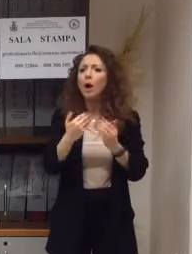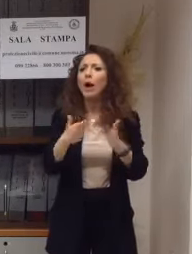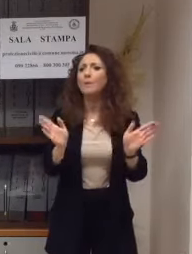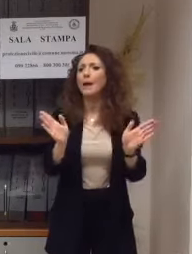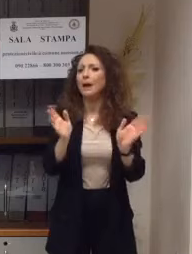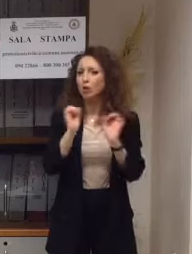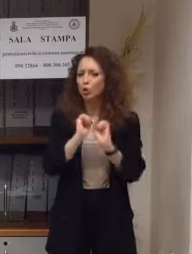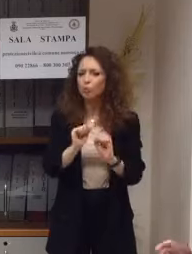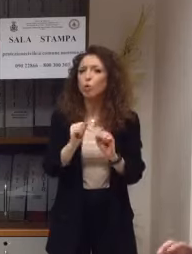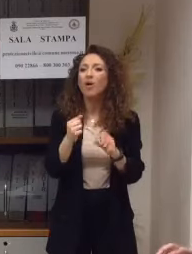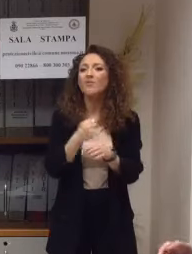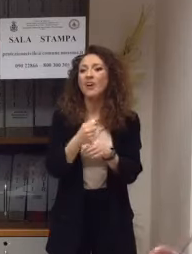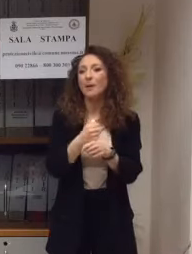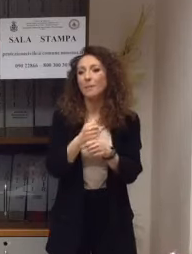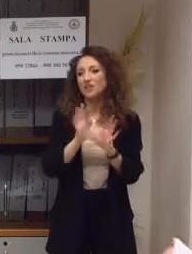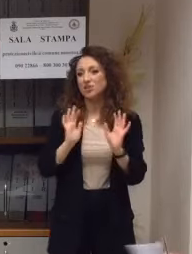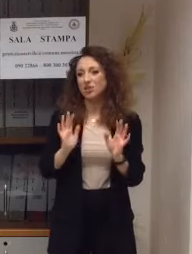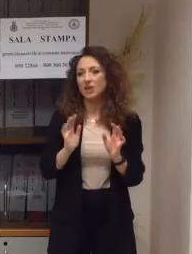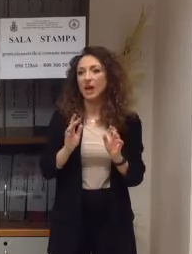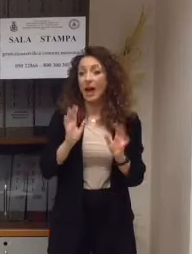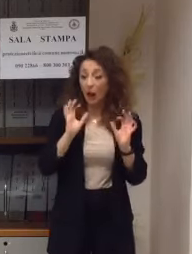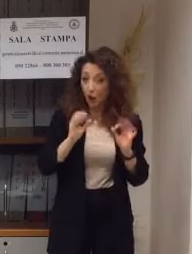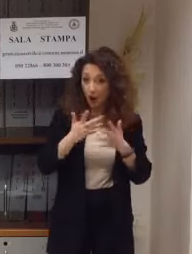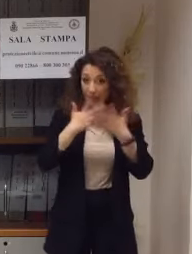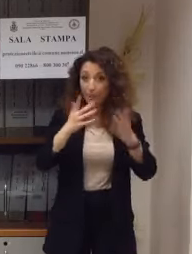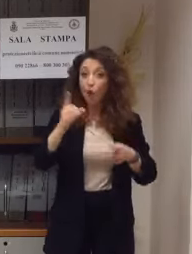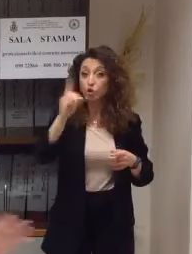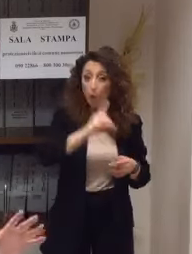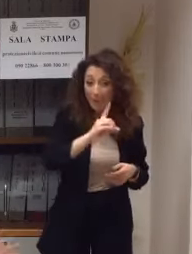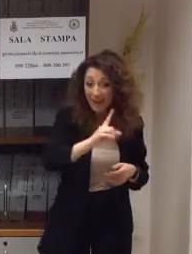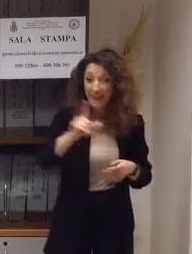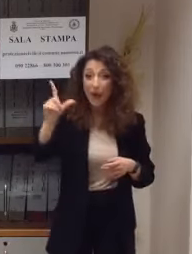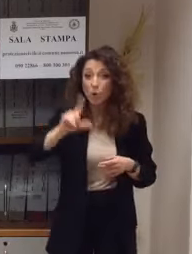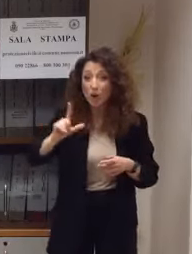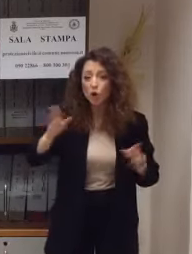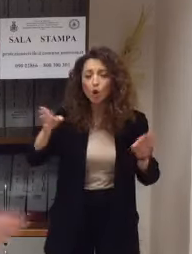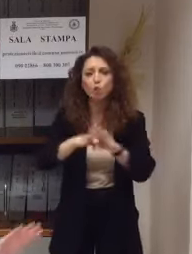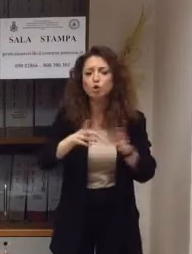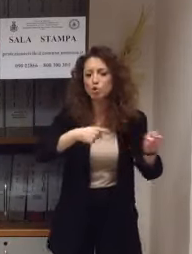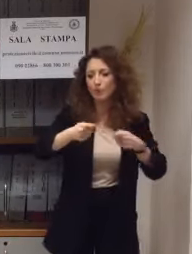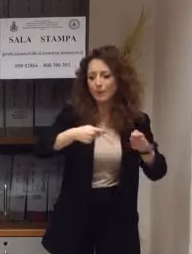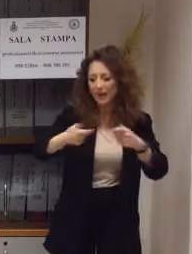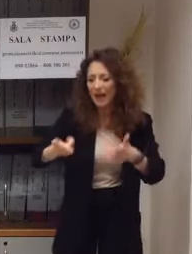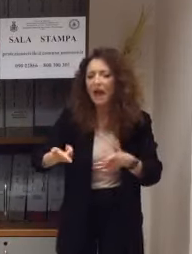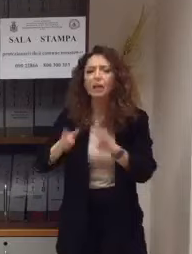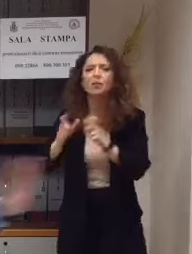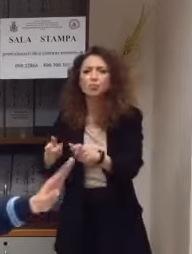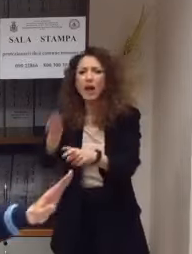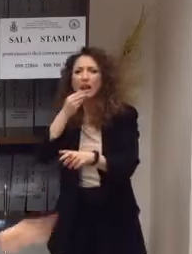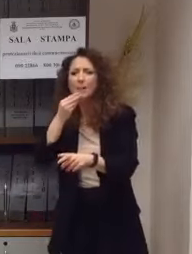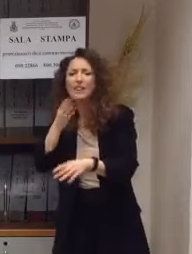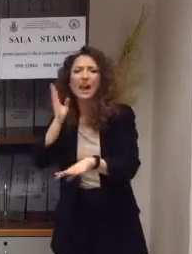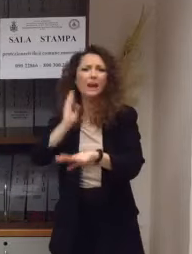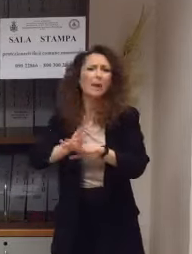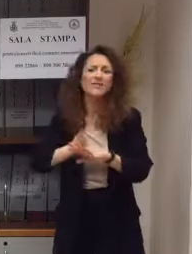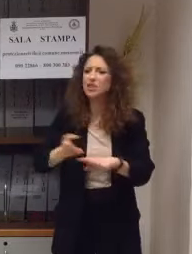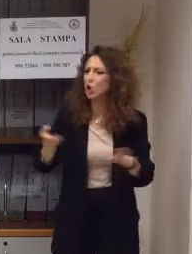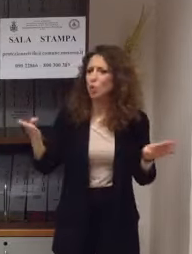cortesia, domenica e lunedì chiusi supermercati, generi alimentari,